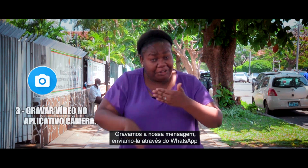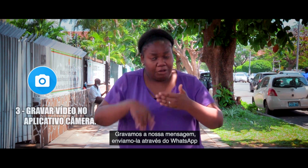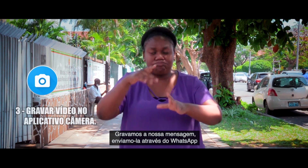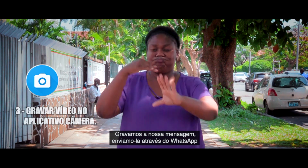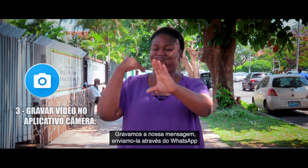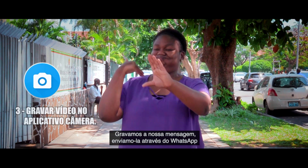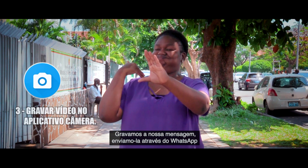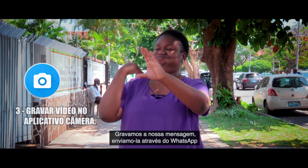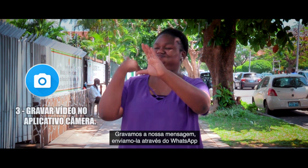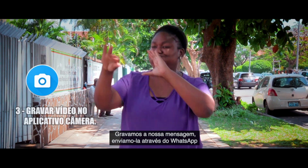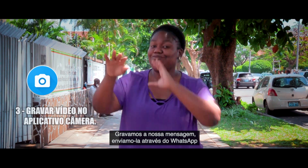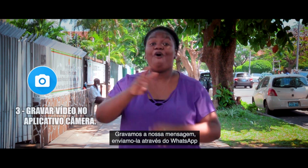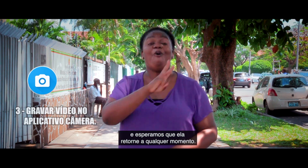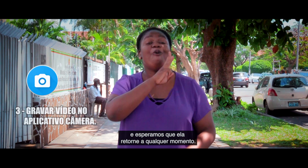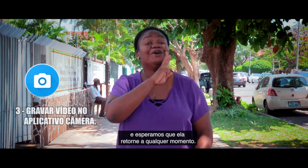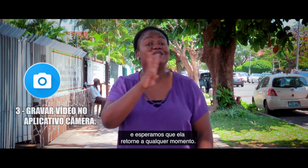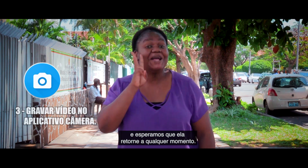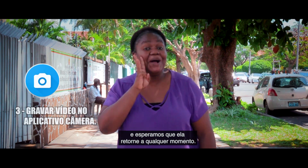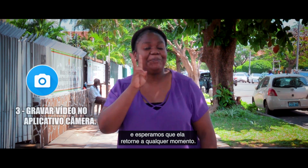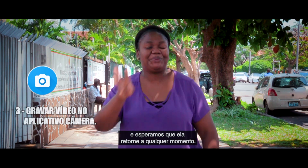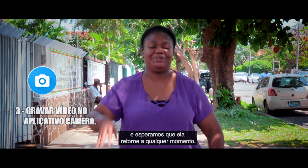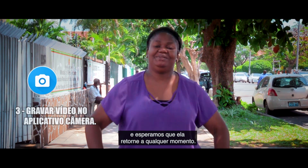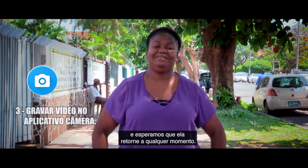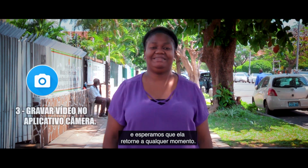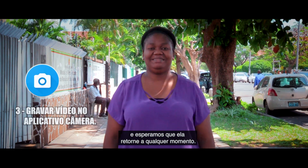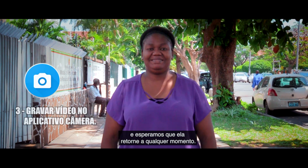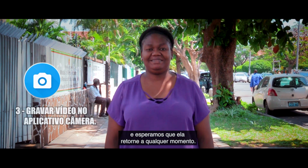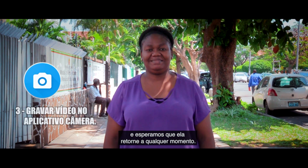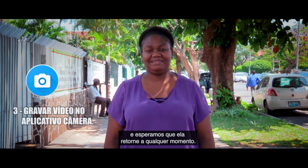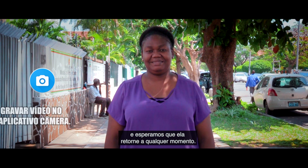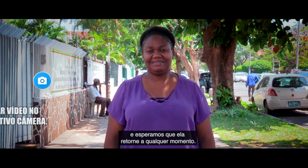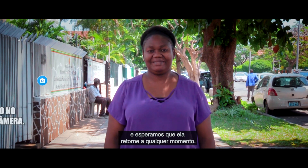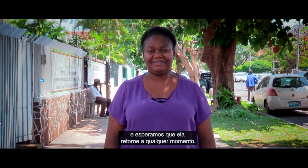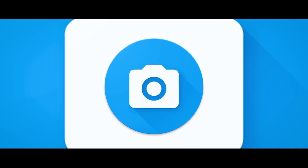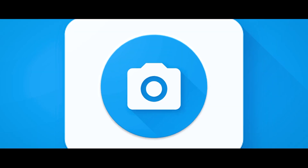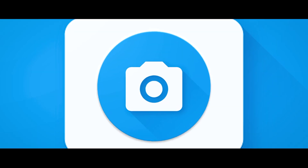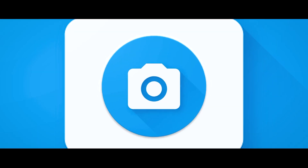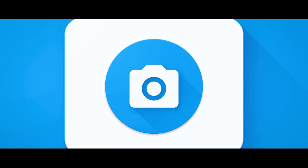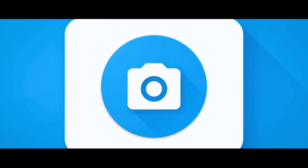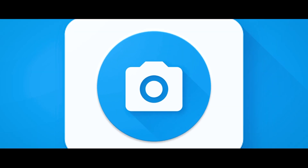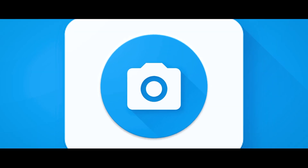enviamos através do WhatsApp e esperamos que ela retorne a qualquer momento.